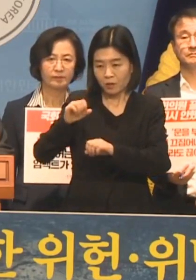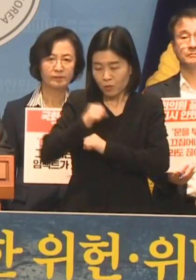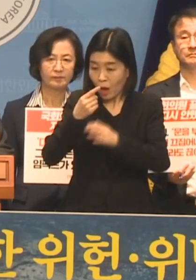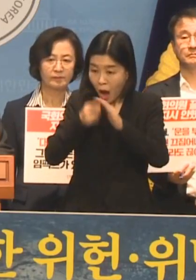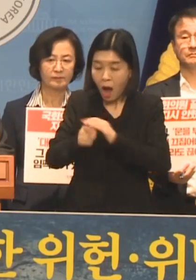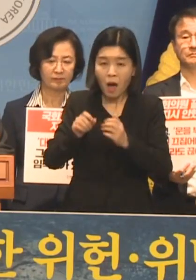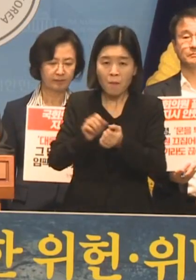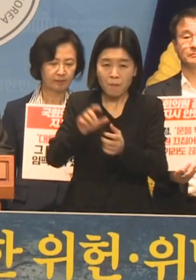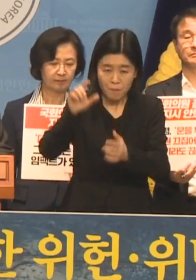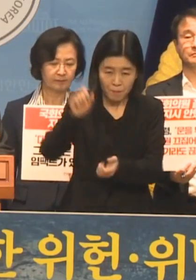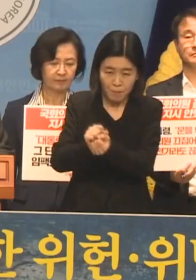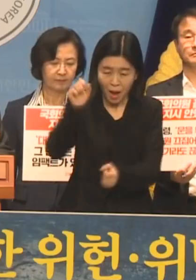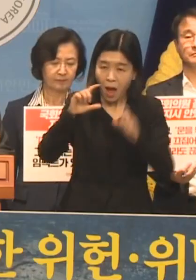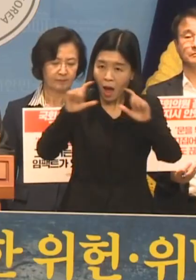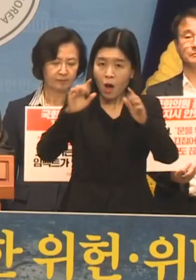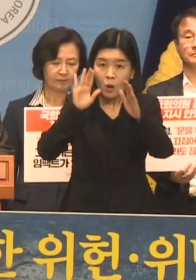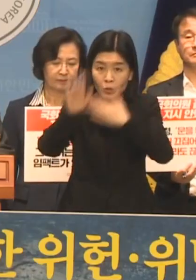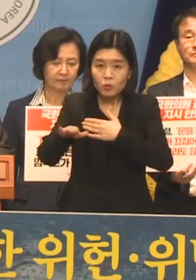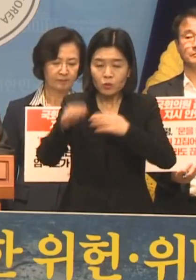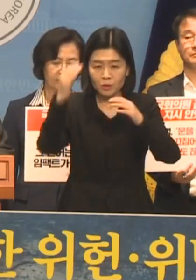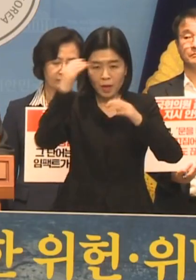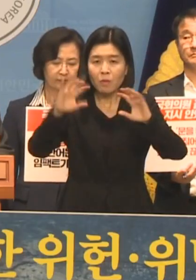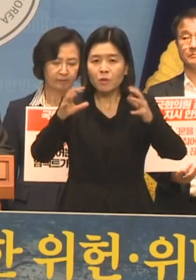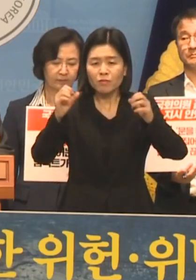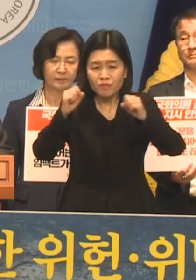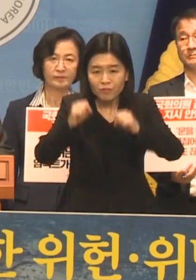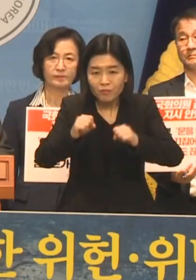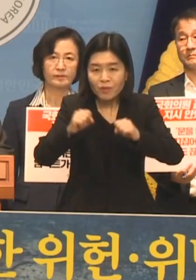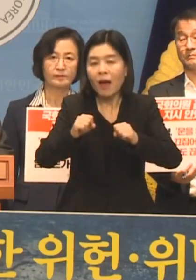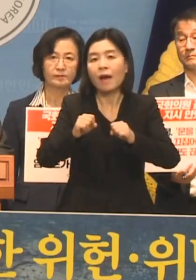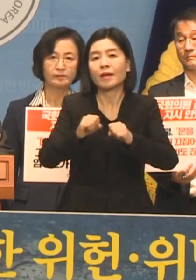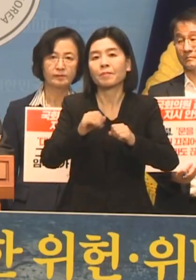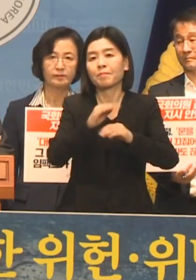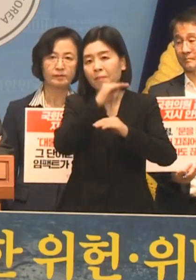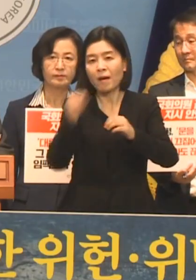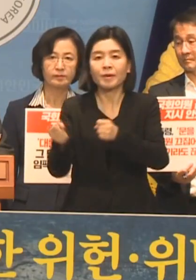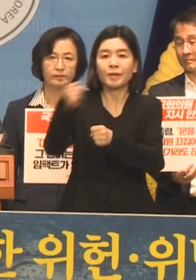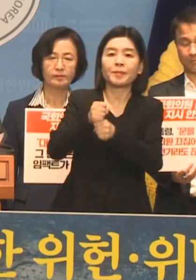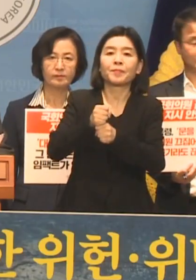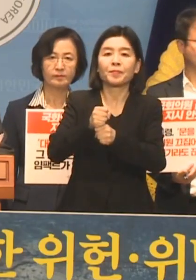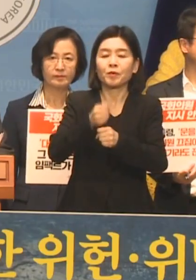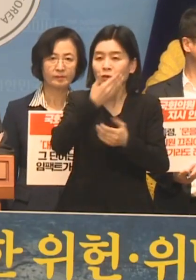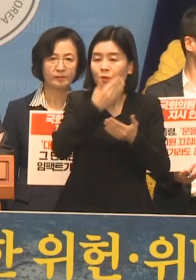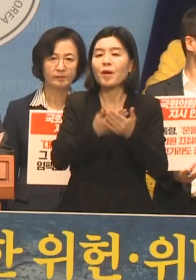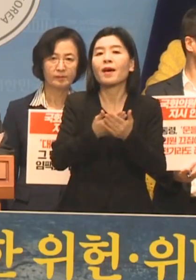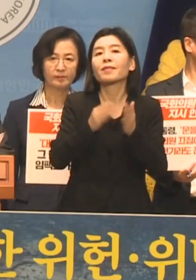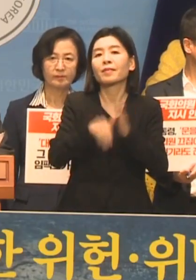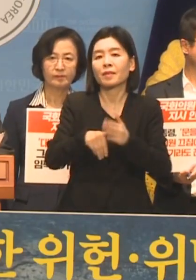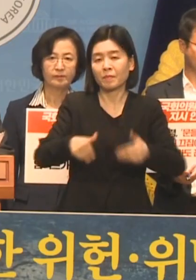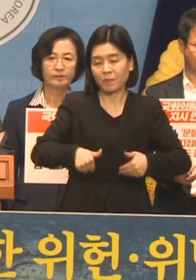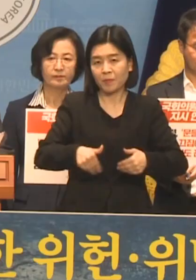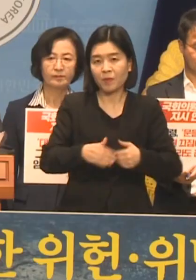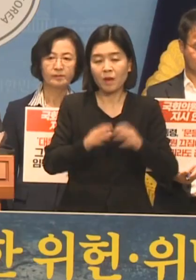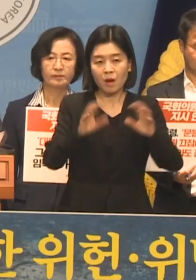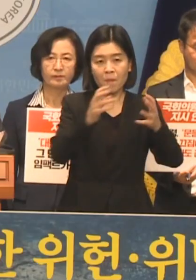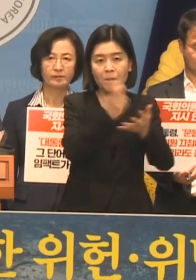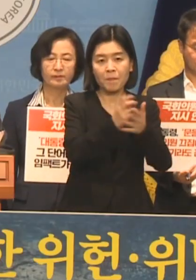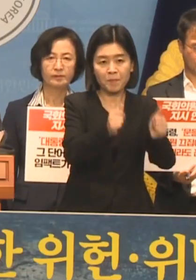내린 대한민국을 바로 세우는 기점이 되어야 합니다. 이를 위해서는 헌법재판관